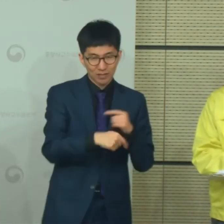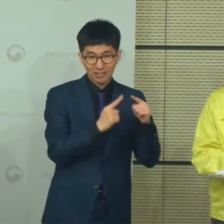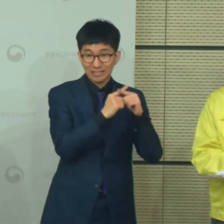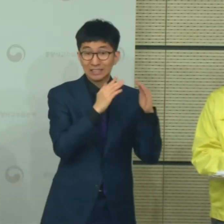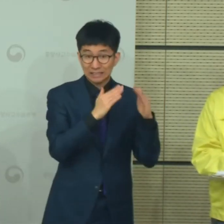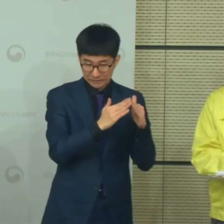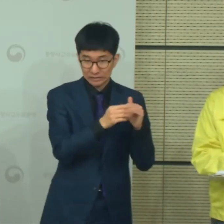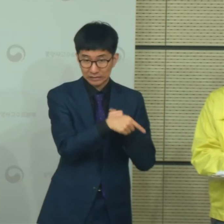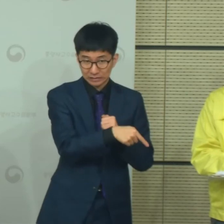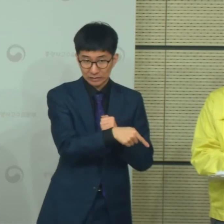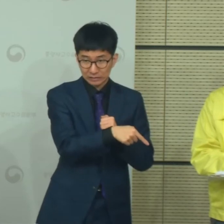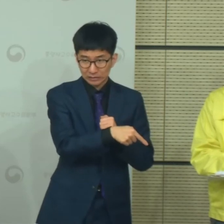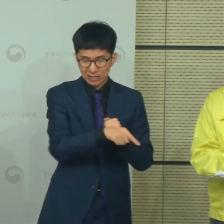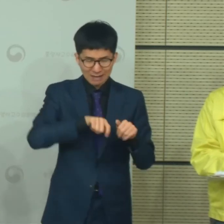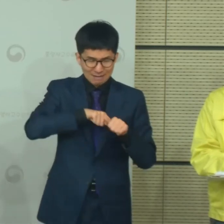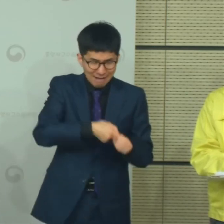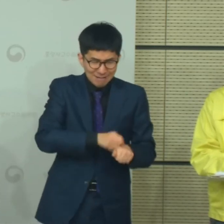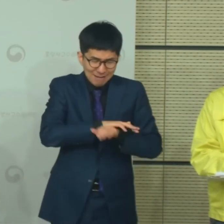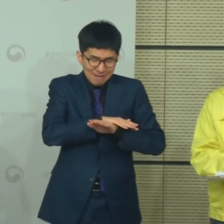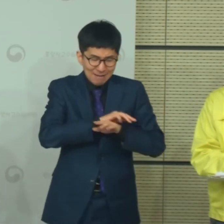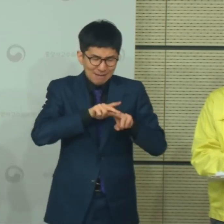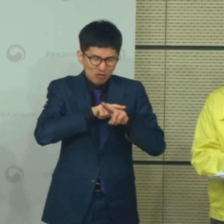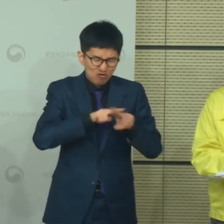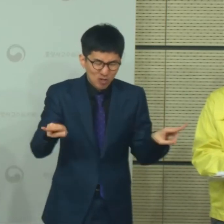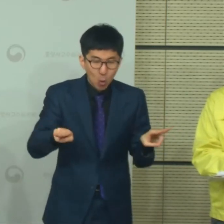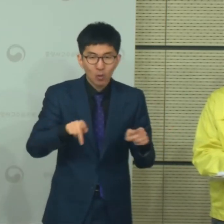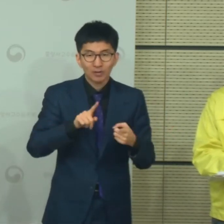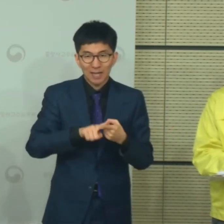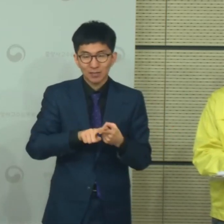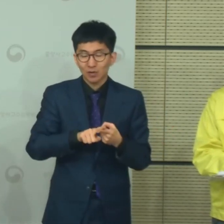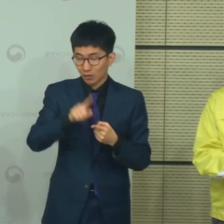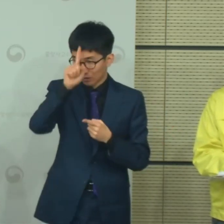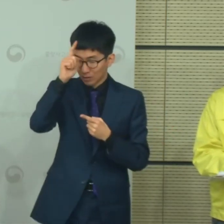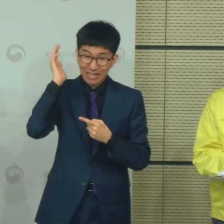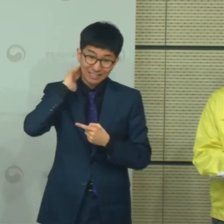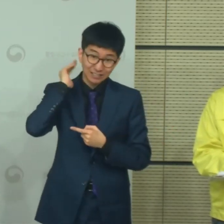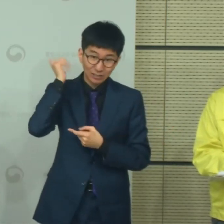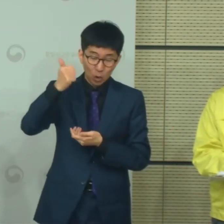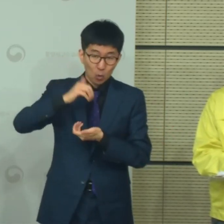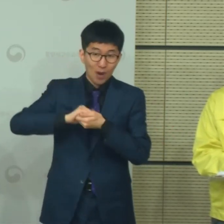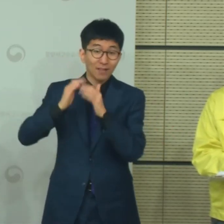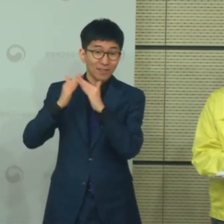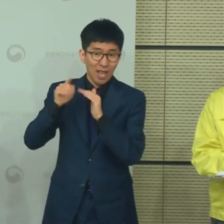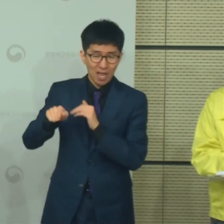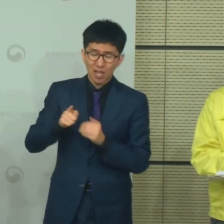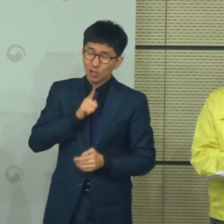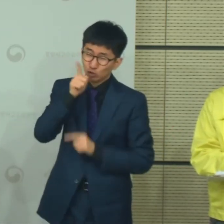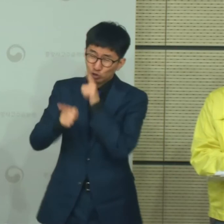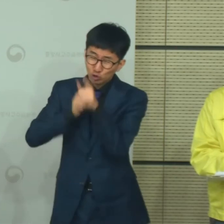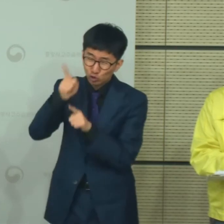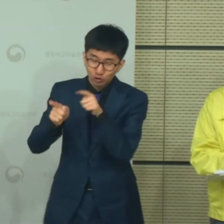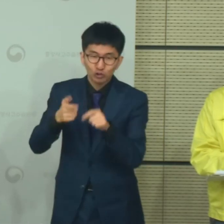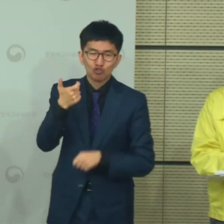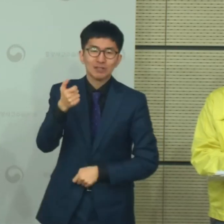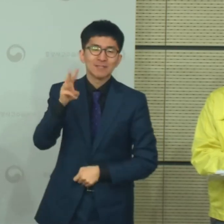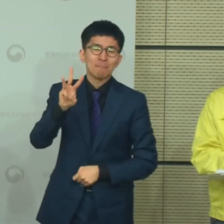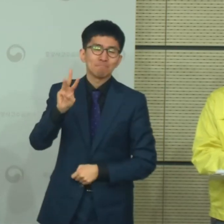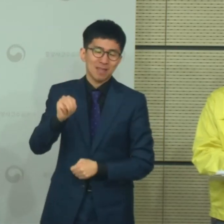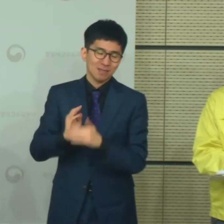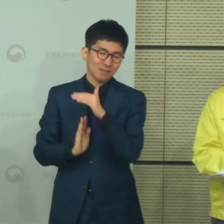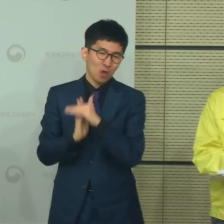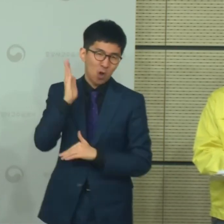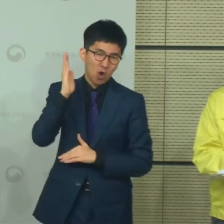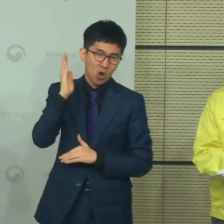청와대 국민청원이 지금 이제 64만 명이 참여한 상황인데요. 정부는 신천지 강제 해산이나 폐쇄 문제에